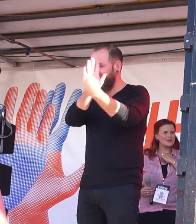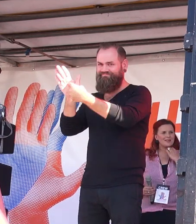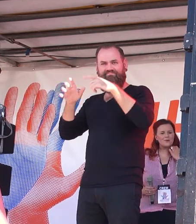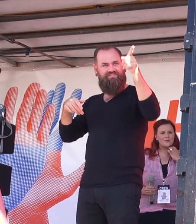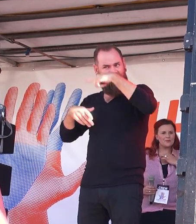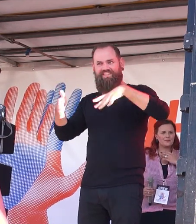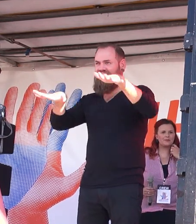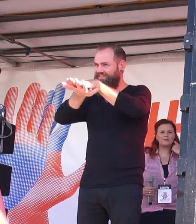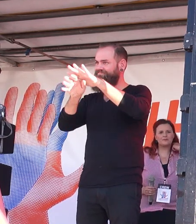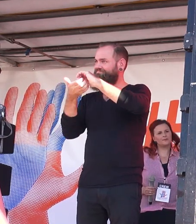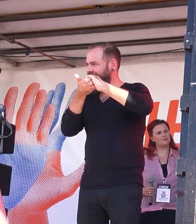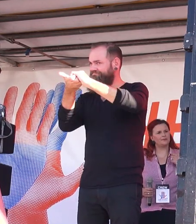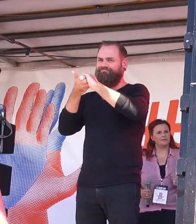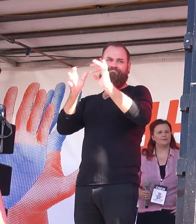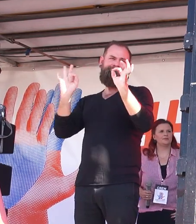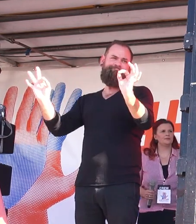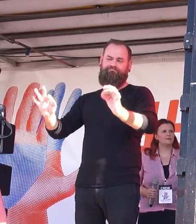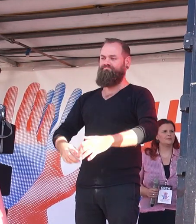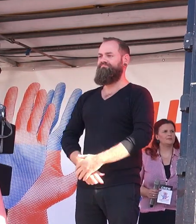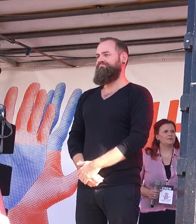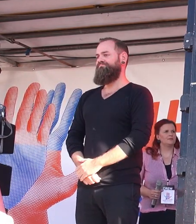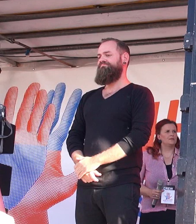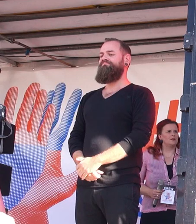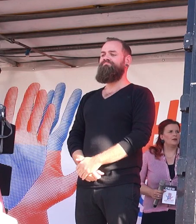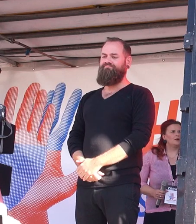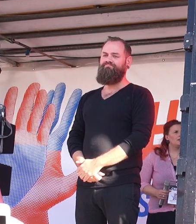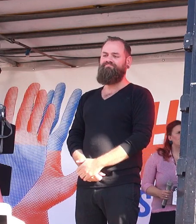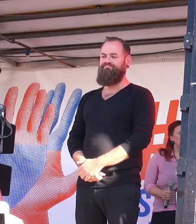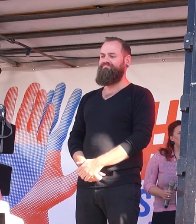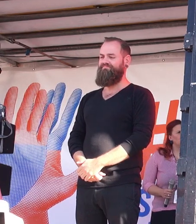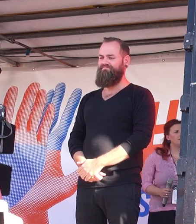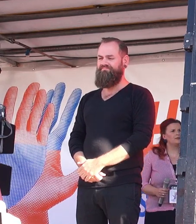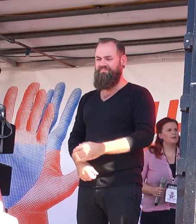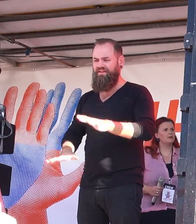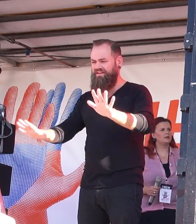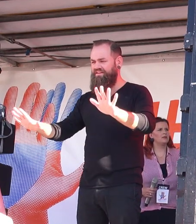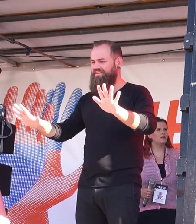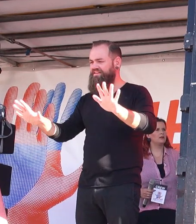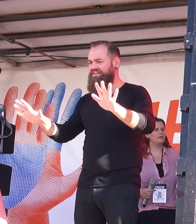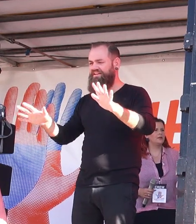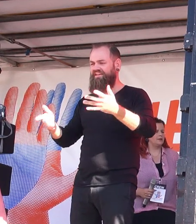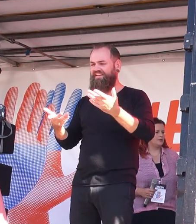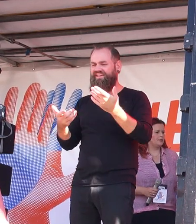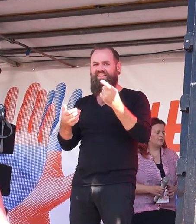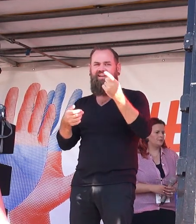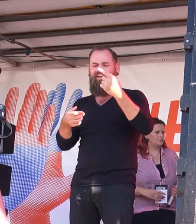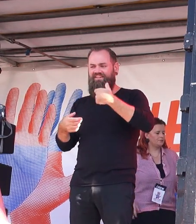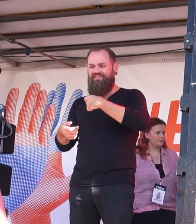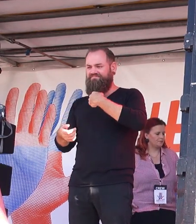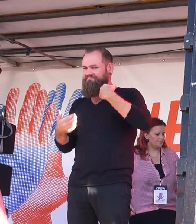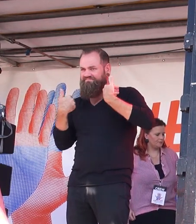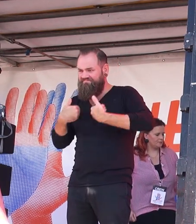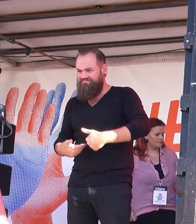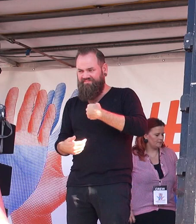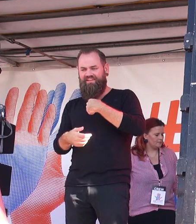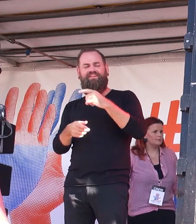Es ist leicht, in die Kamera reinzurufen, No to Racism, aus der Komfortzone heraus. Aber